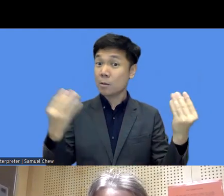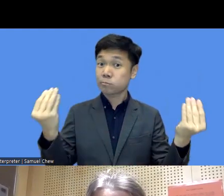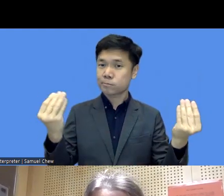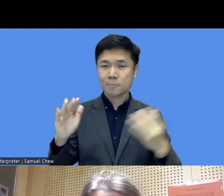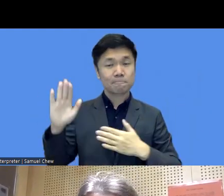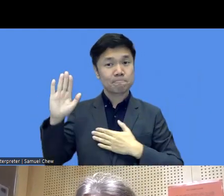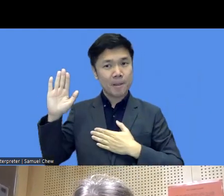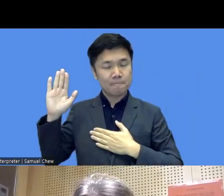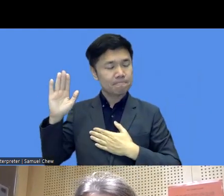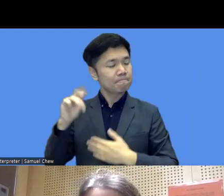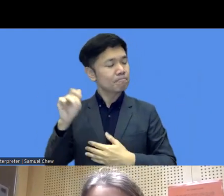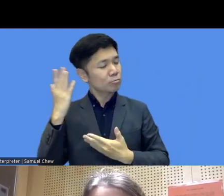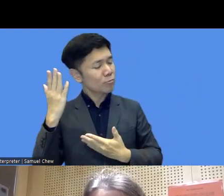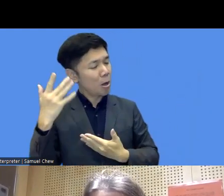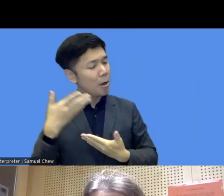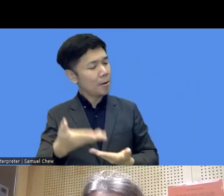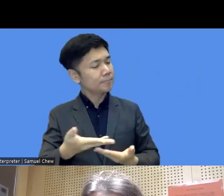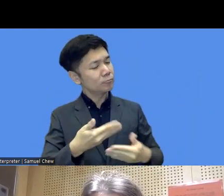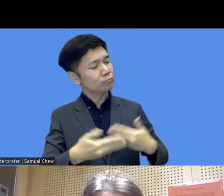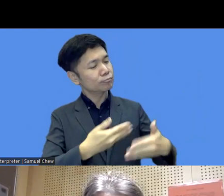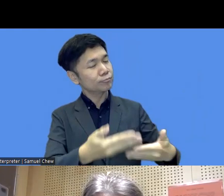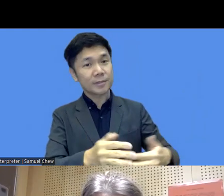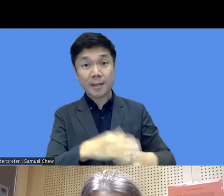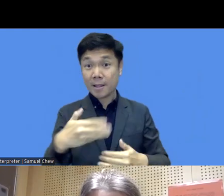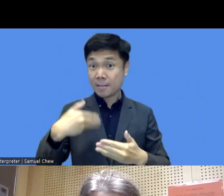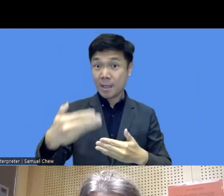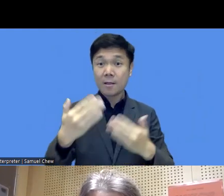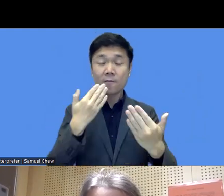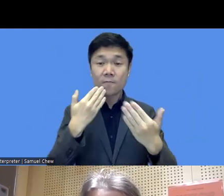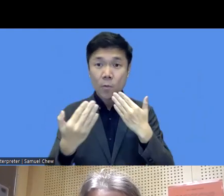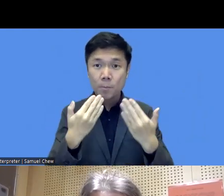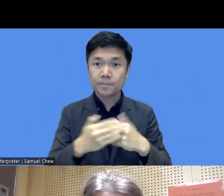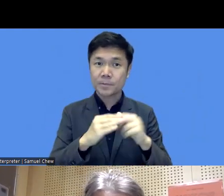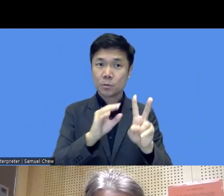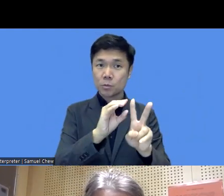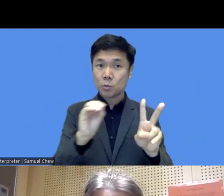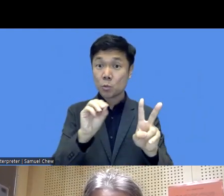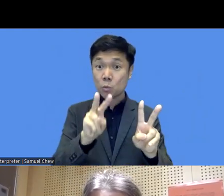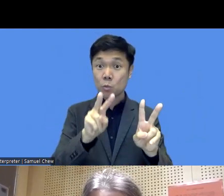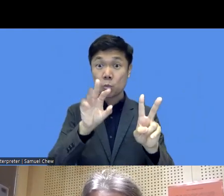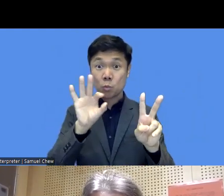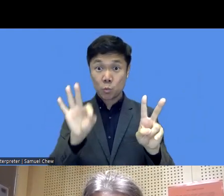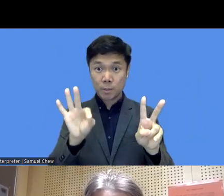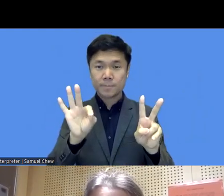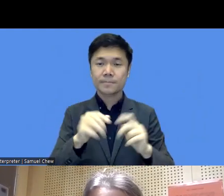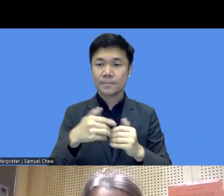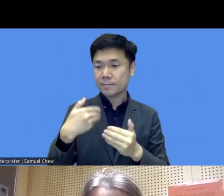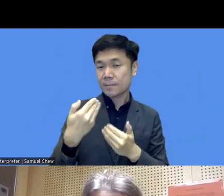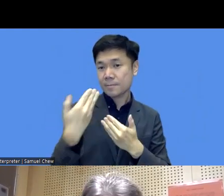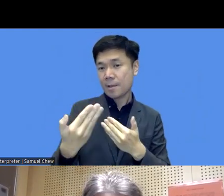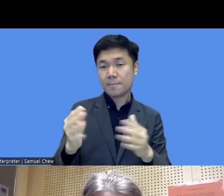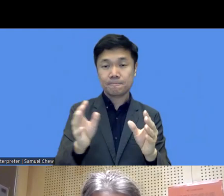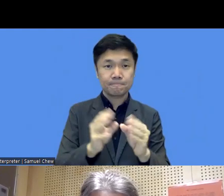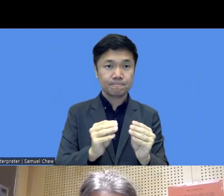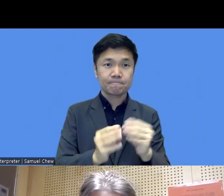Esto es una diapositiva sobre las guías para el año siguiente, para el Foro